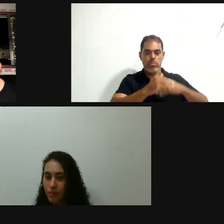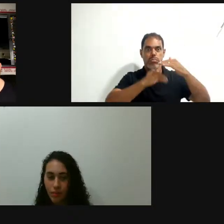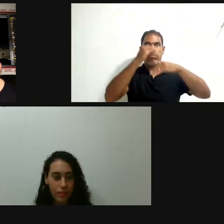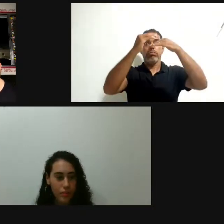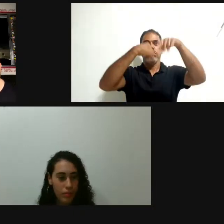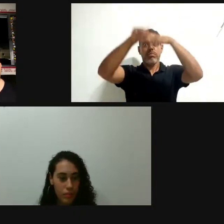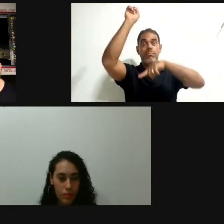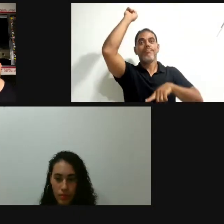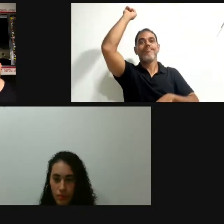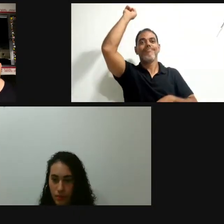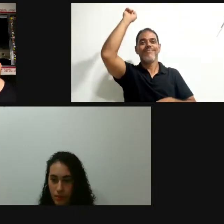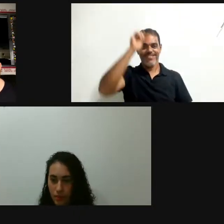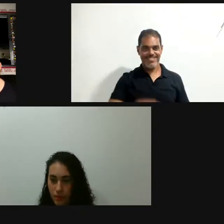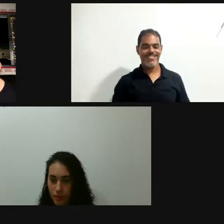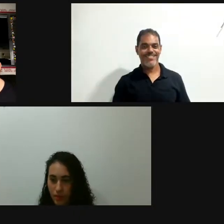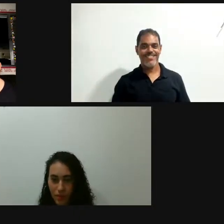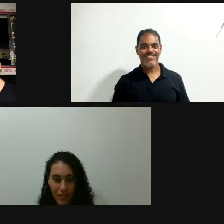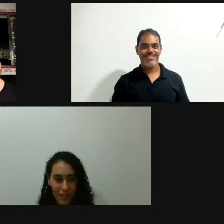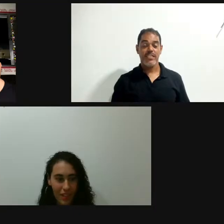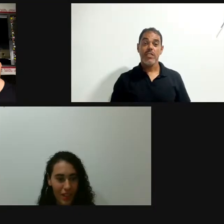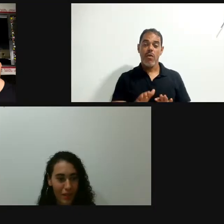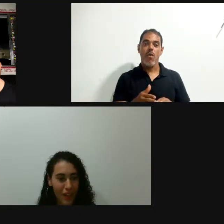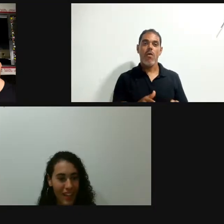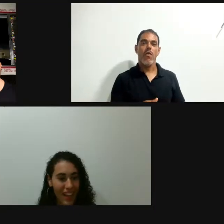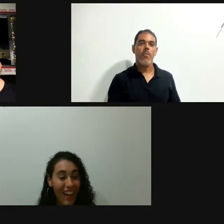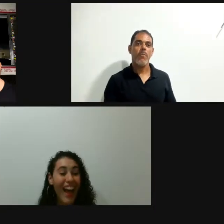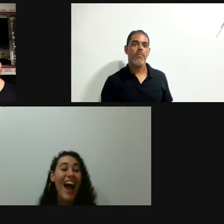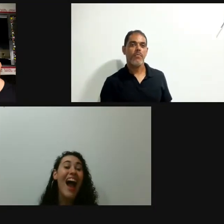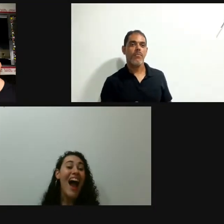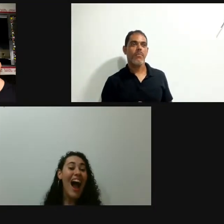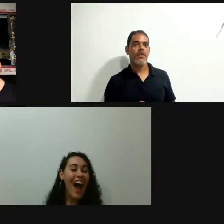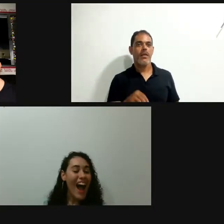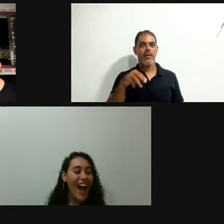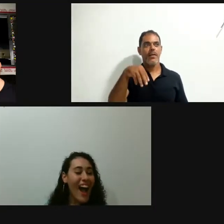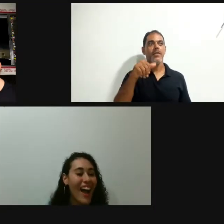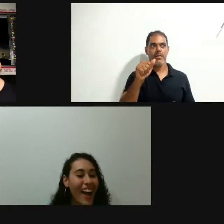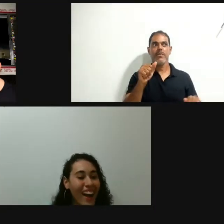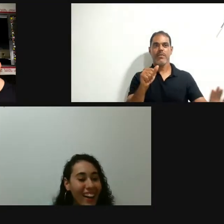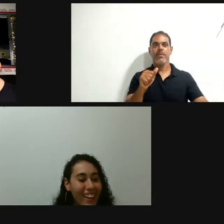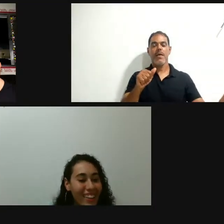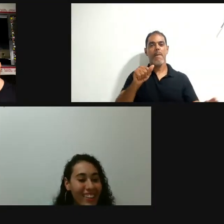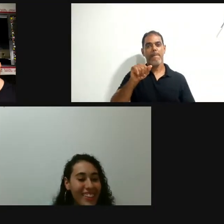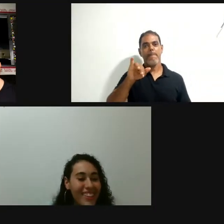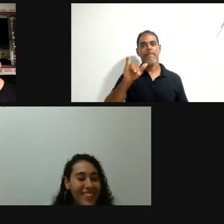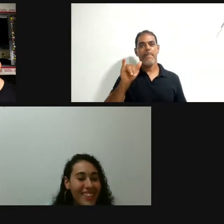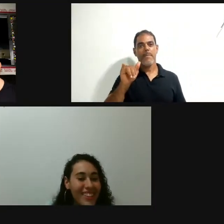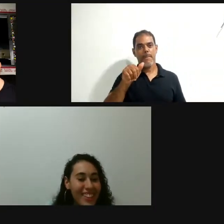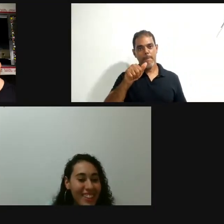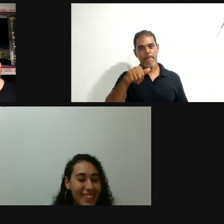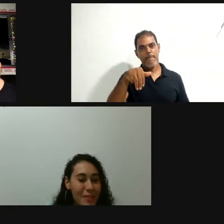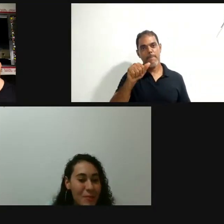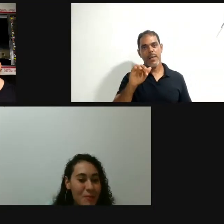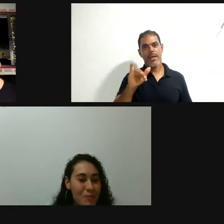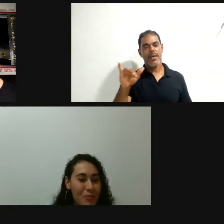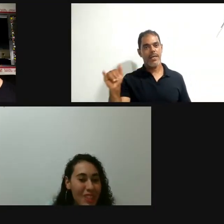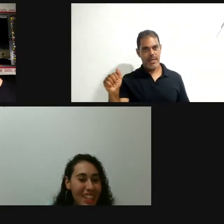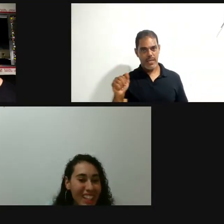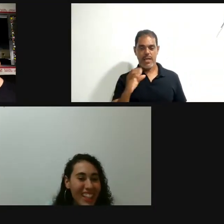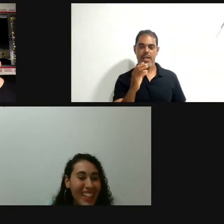alguém perdido, a Maria Clara. A Lorena está perguntando da Maria Clara. Eu acho que ela não foi para casa